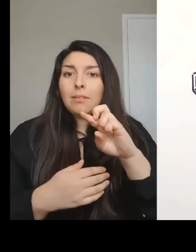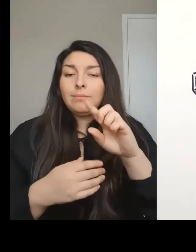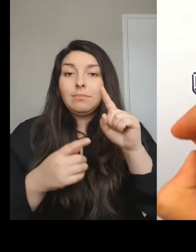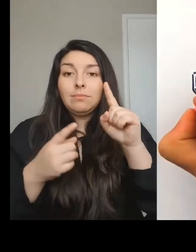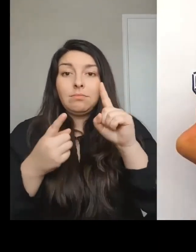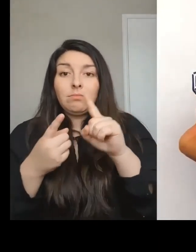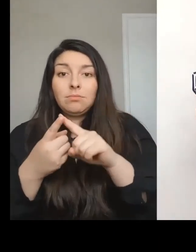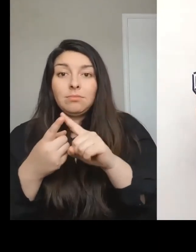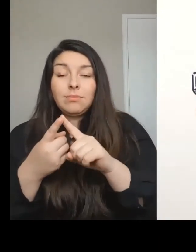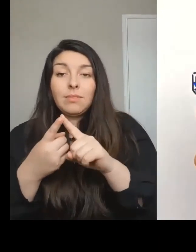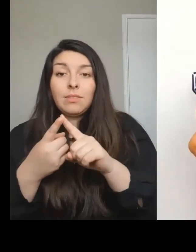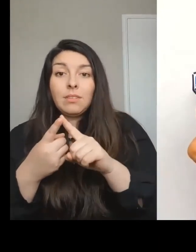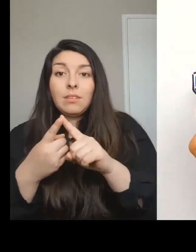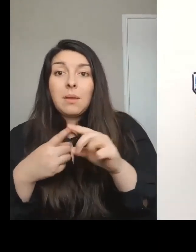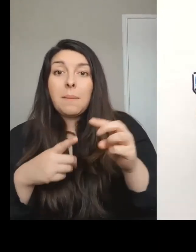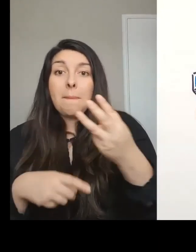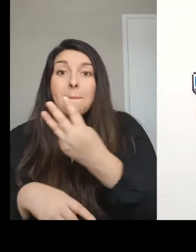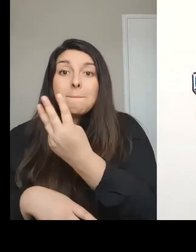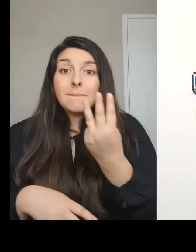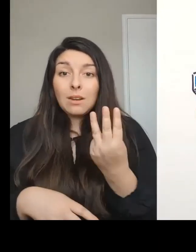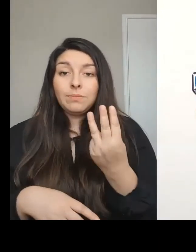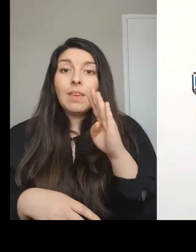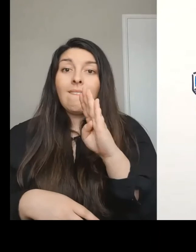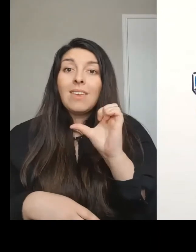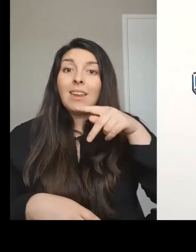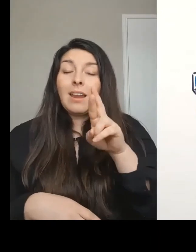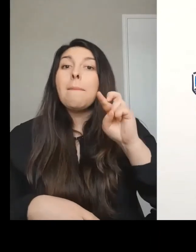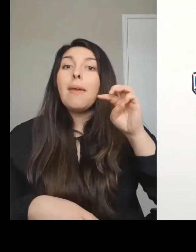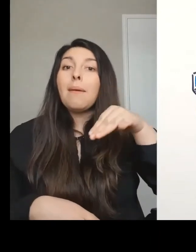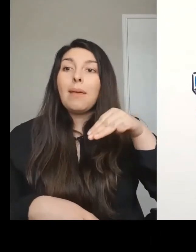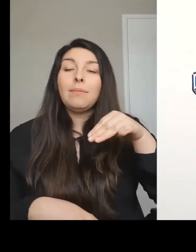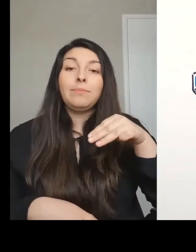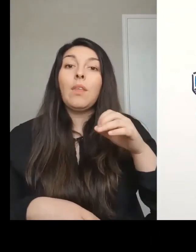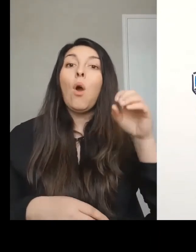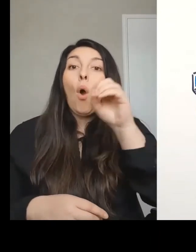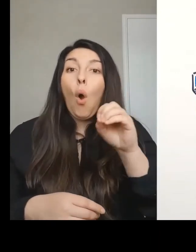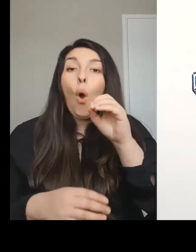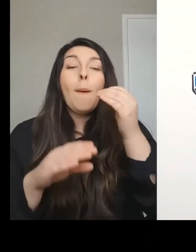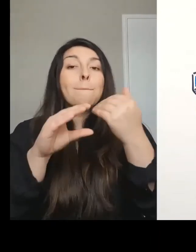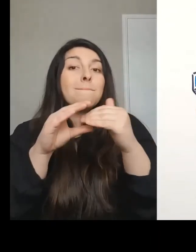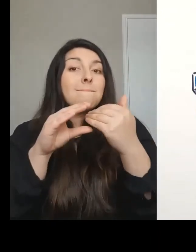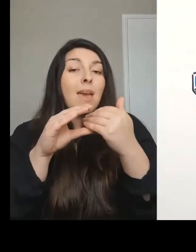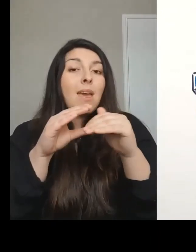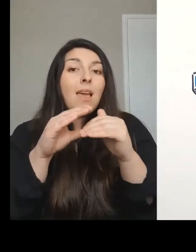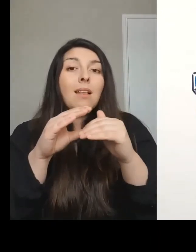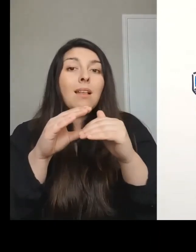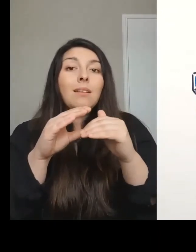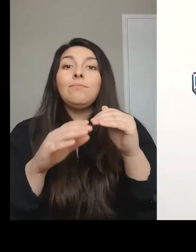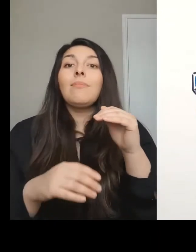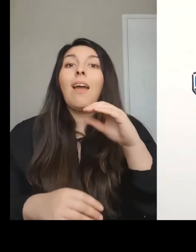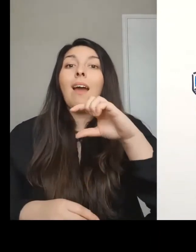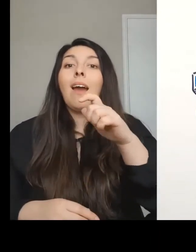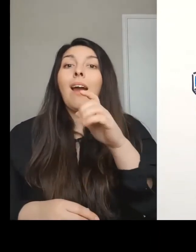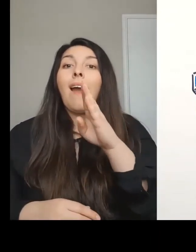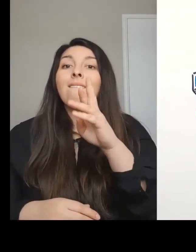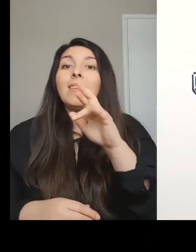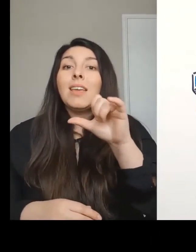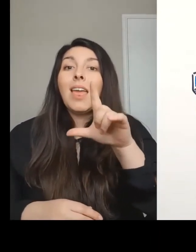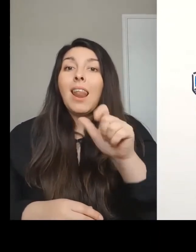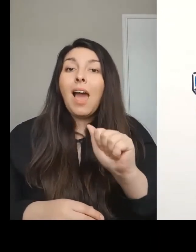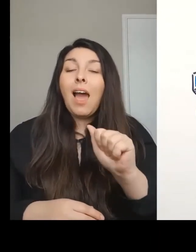bienestarpm.watch.cl o vía mail al contacto de las psicopedagogas